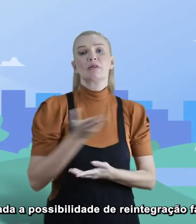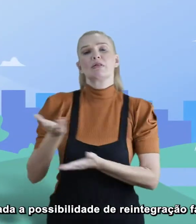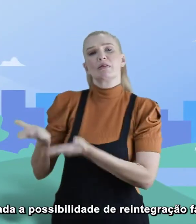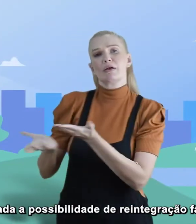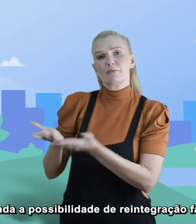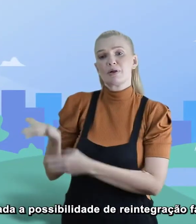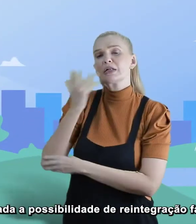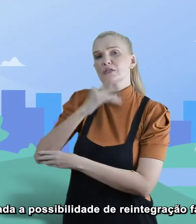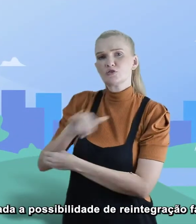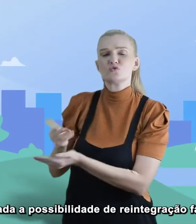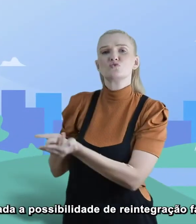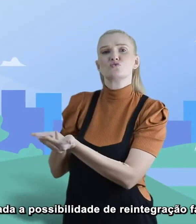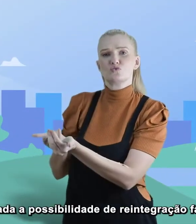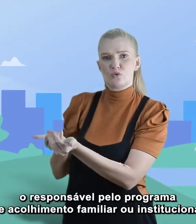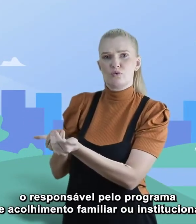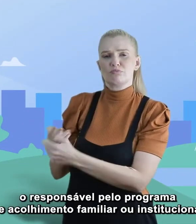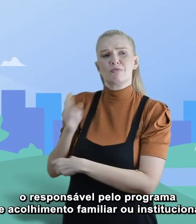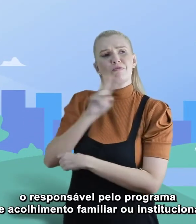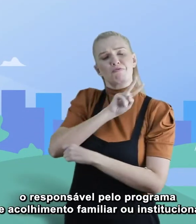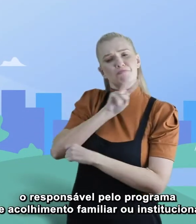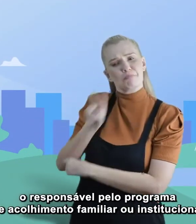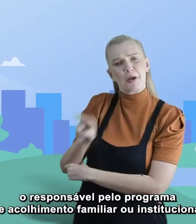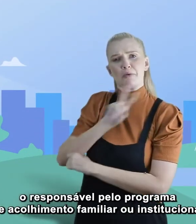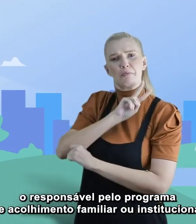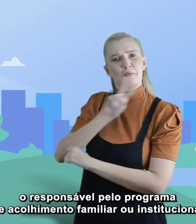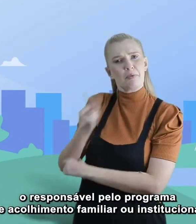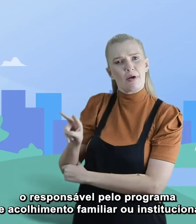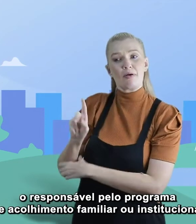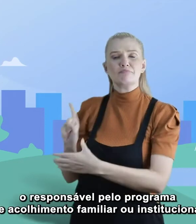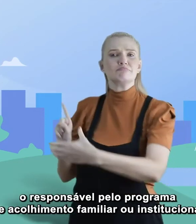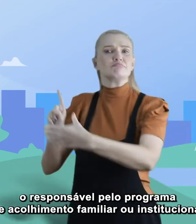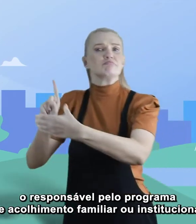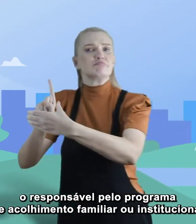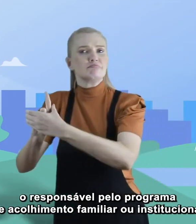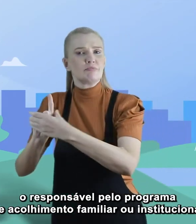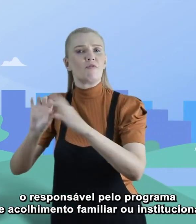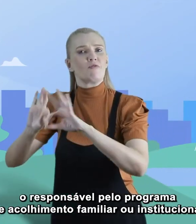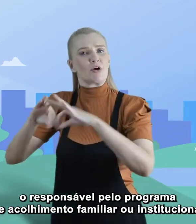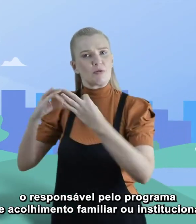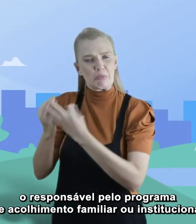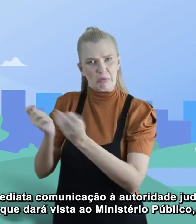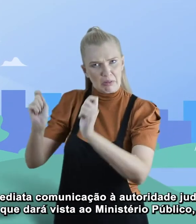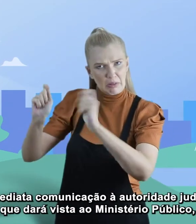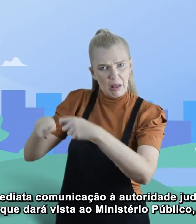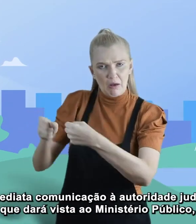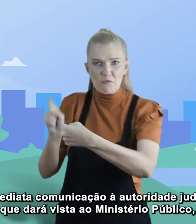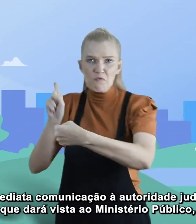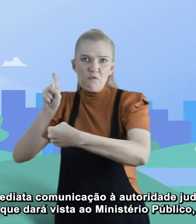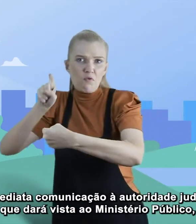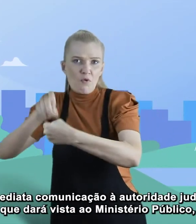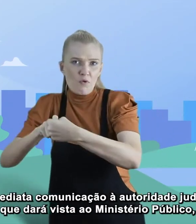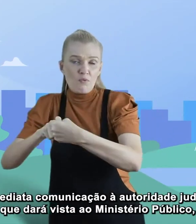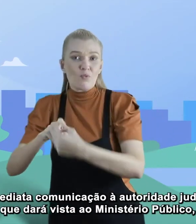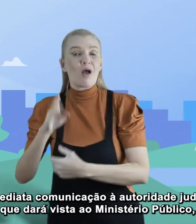de reintegração familiar, o responsável pelo programa de acolhimento familiar ou institucional fará imediata comunicação à